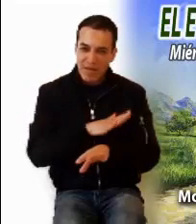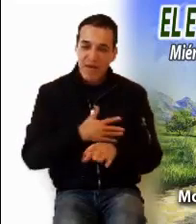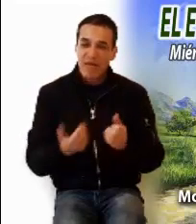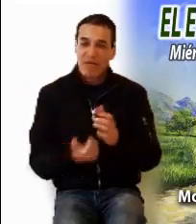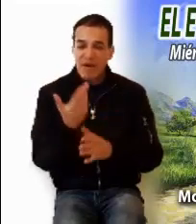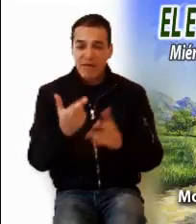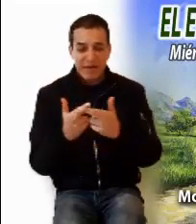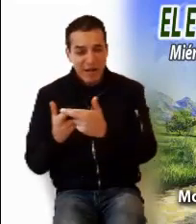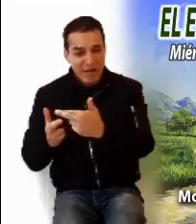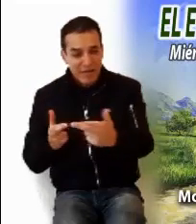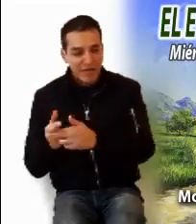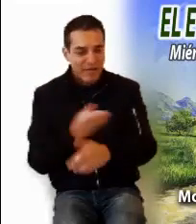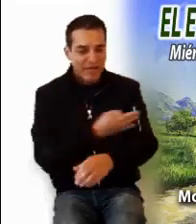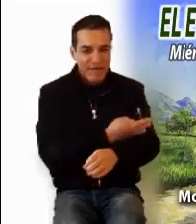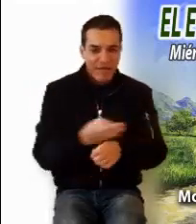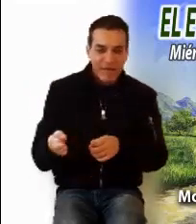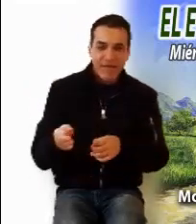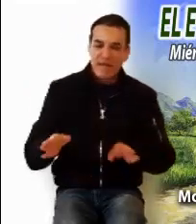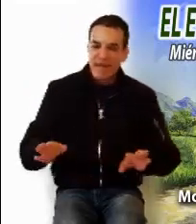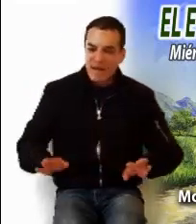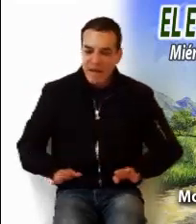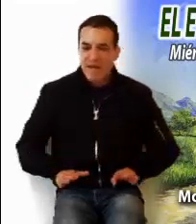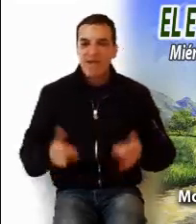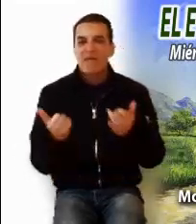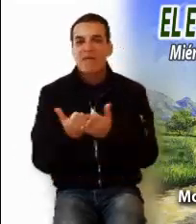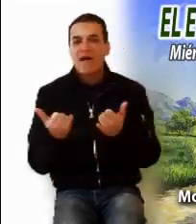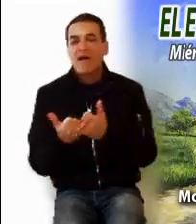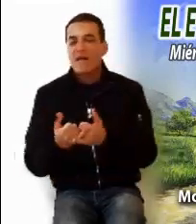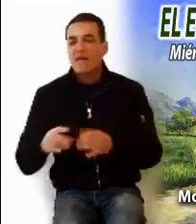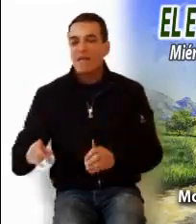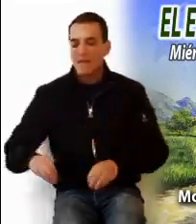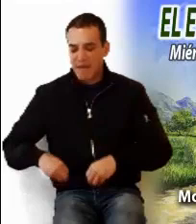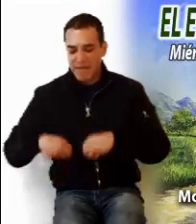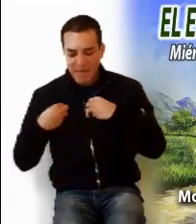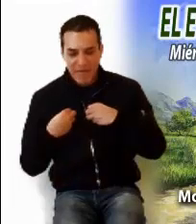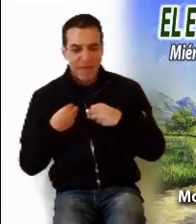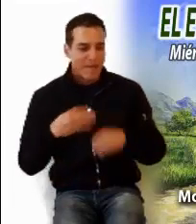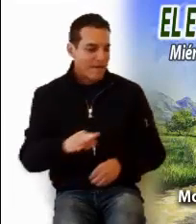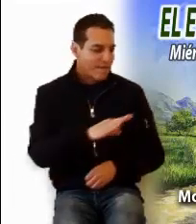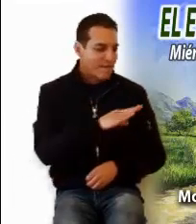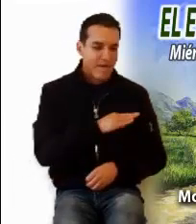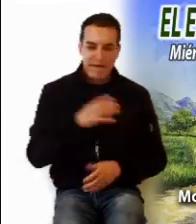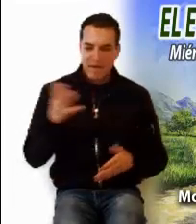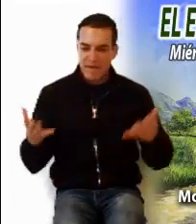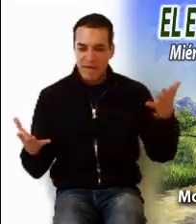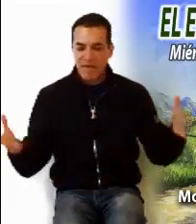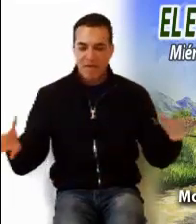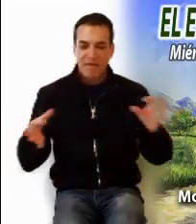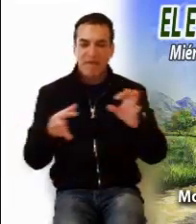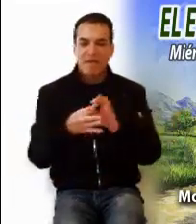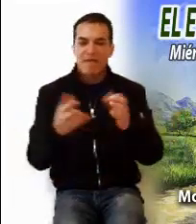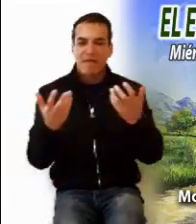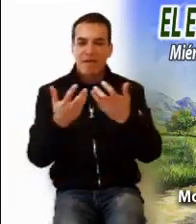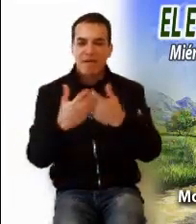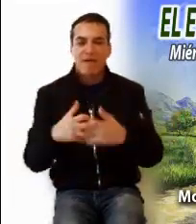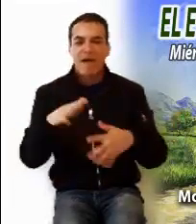las relaciones familiares como en la coherencia entre la vida y la fe, nos vemos tentados a